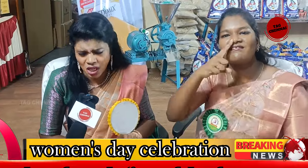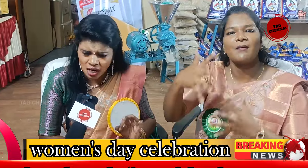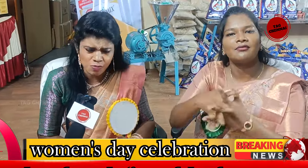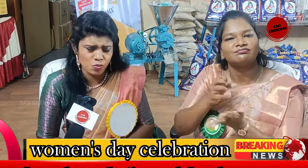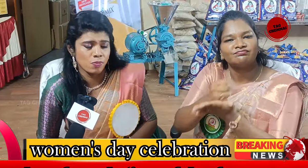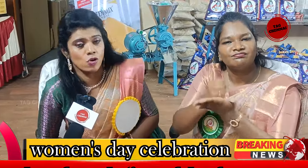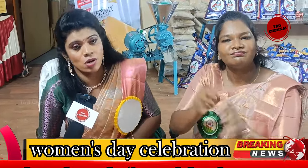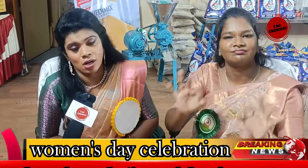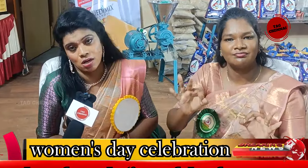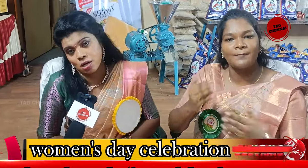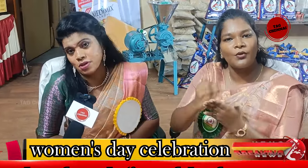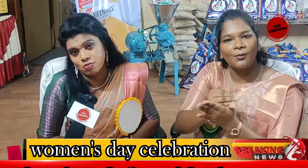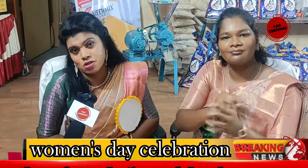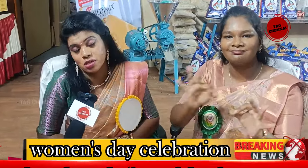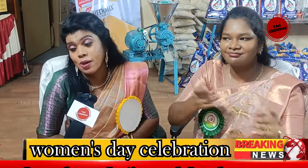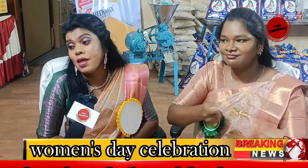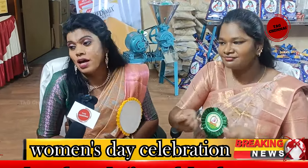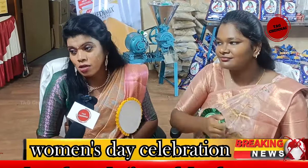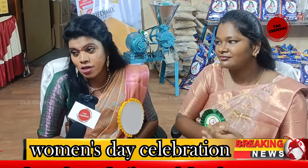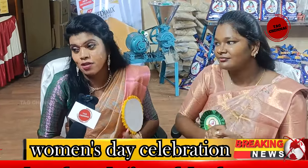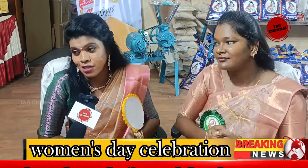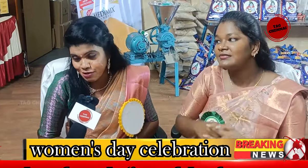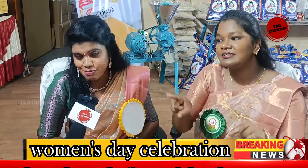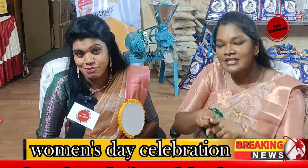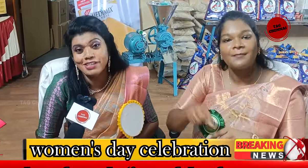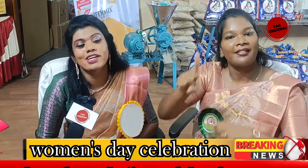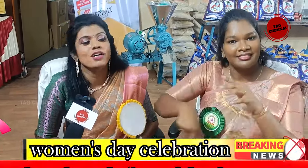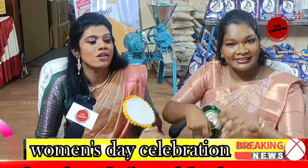நல்ல ப்ரோக்ராம் நல்லா நல்லபடியாக இருந்துச்சு. அதே மாதிரி இந்த வட்டமும்